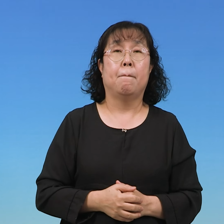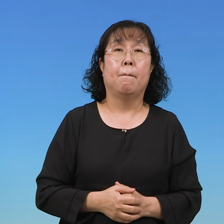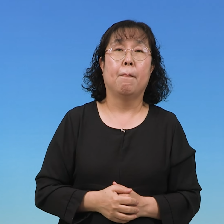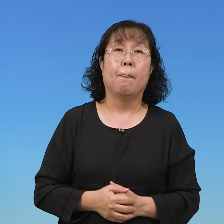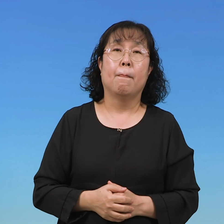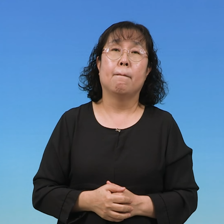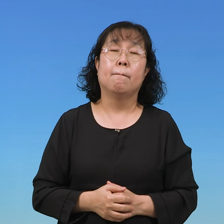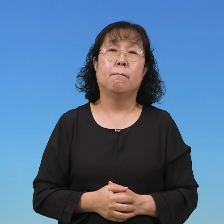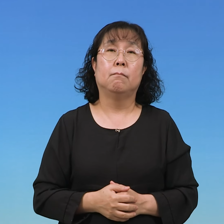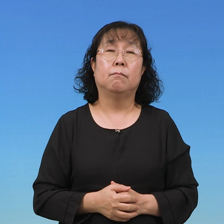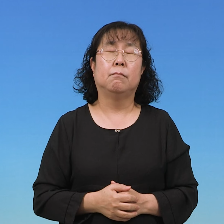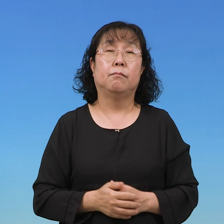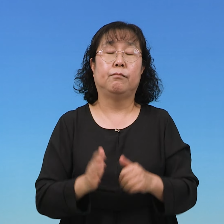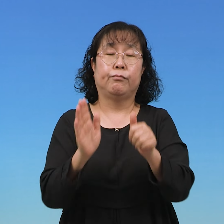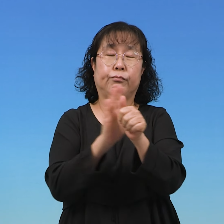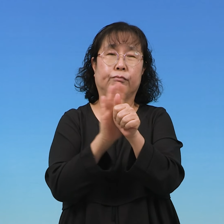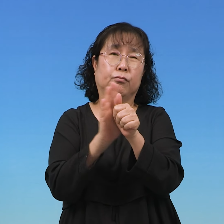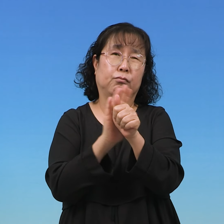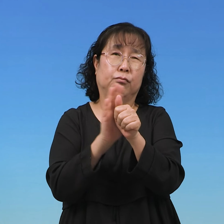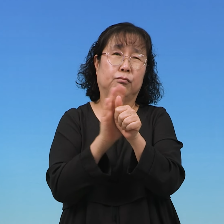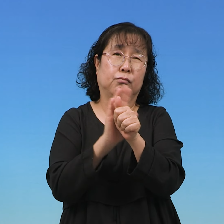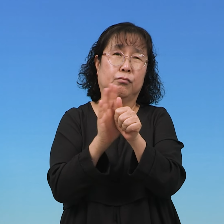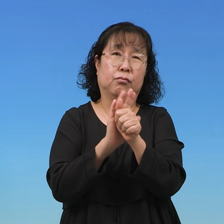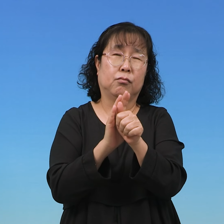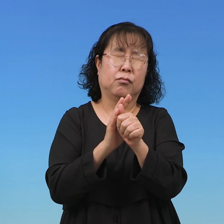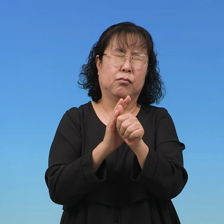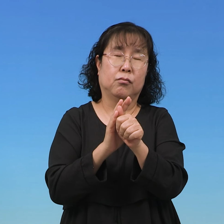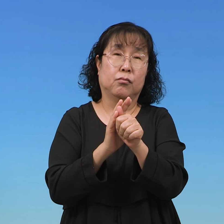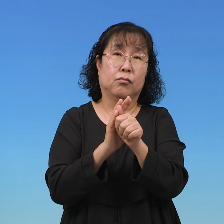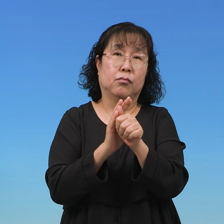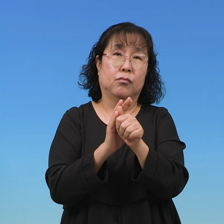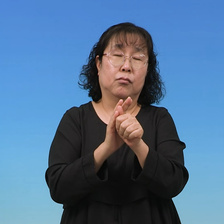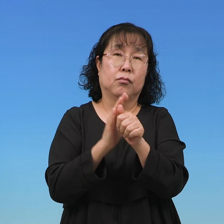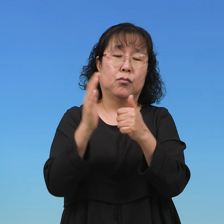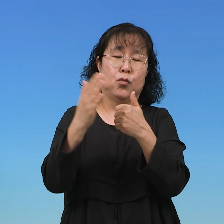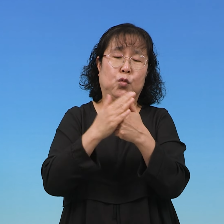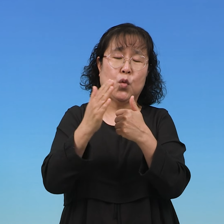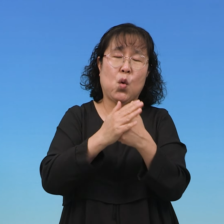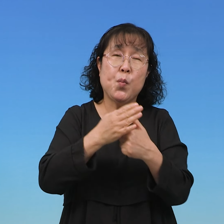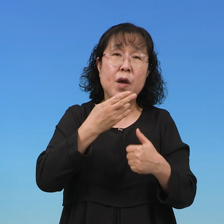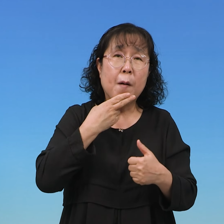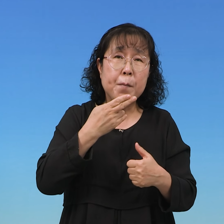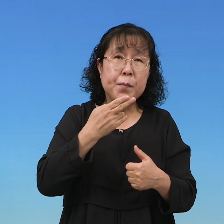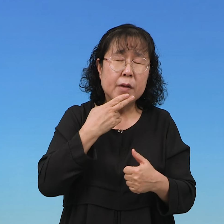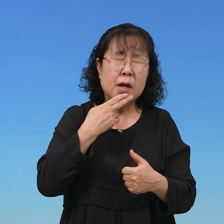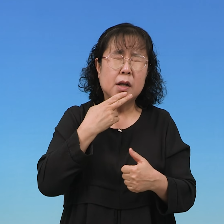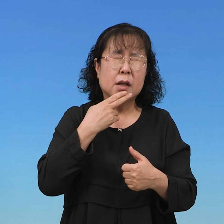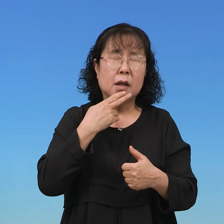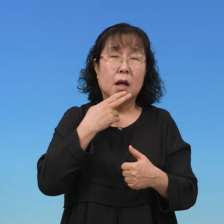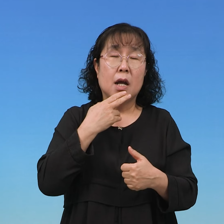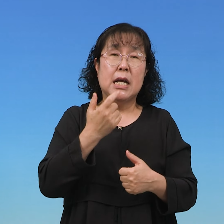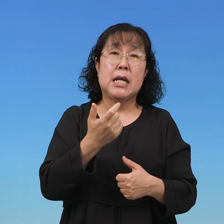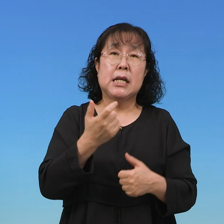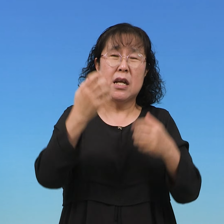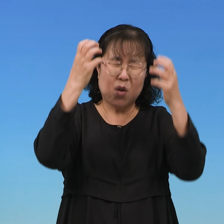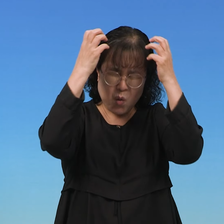이렇게 위로가 통하지 않는 고통의 눈물을 흘렸던 인물이 아버지 야곱인데요,